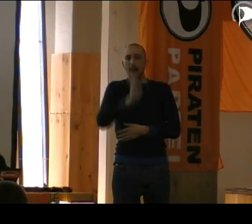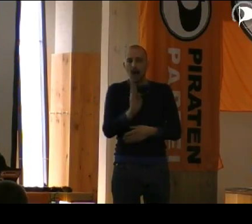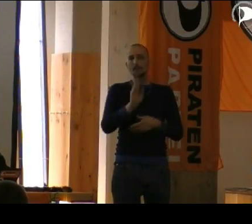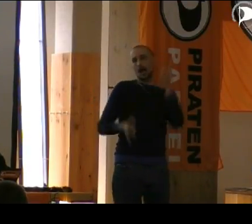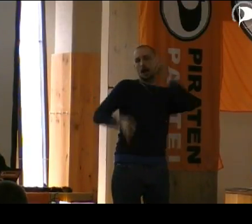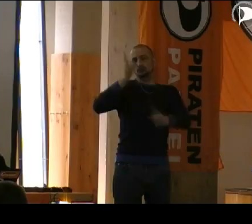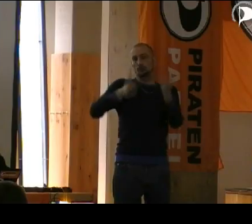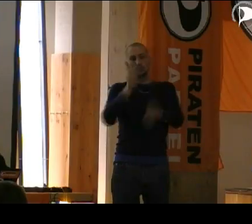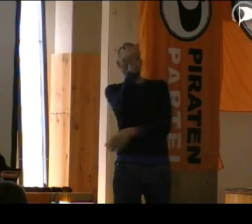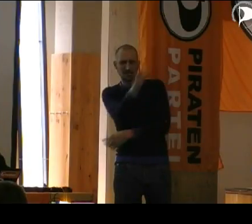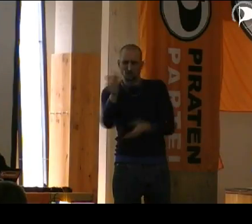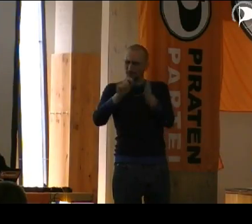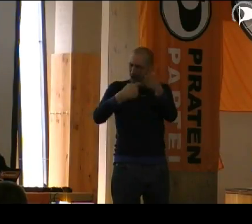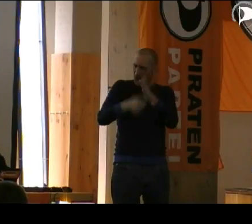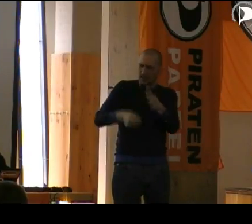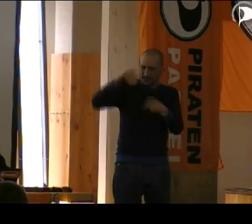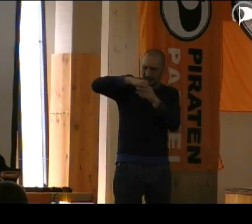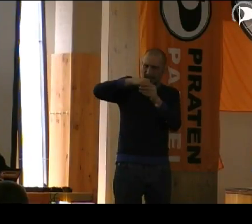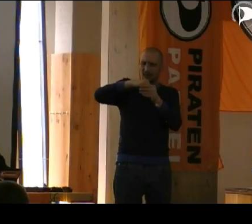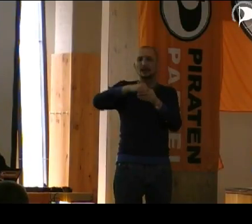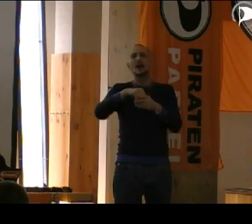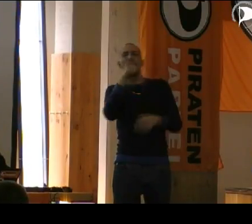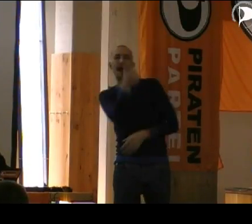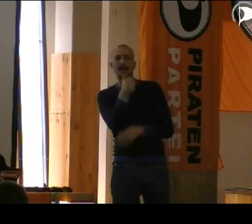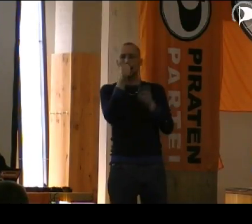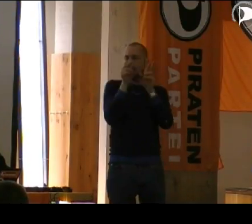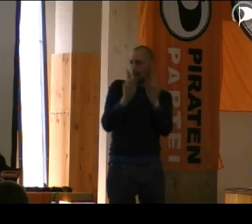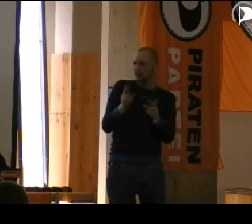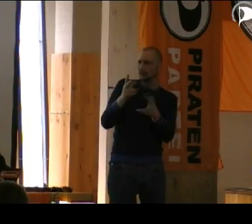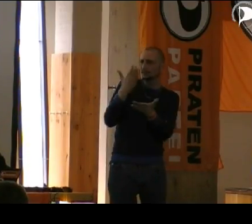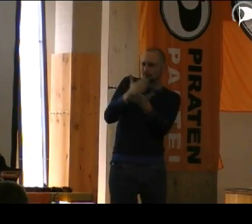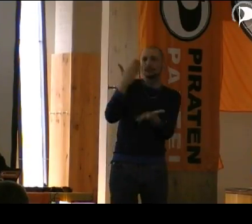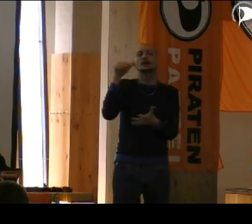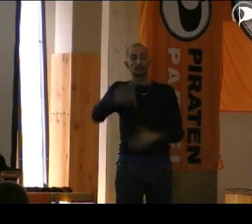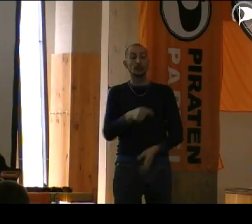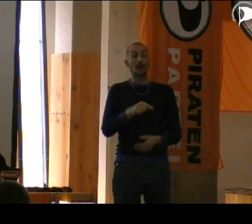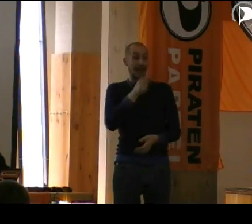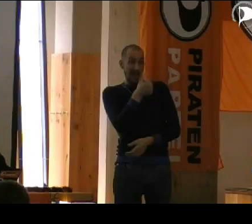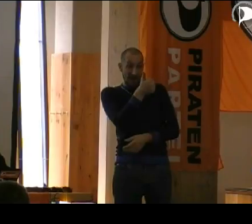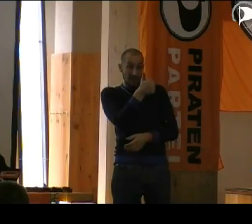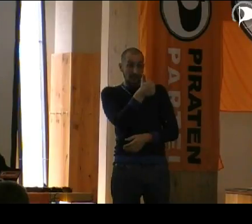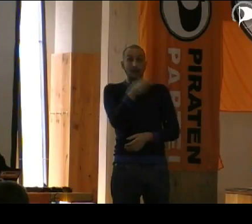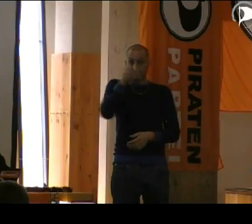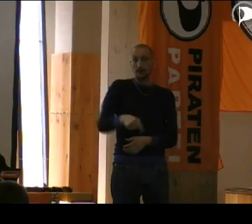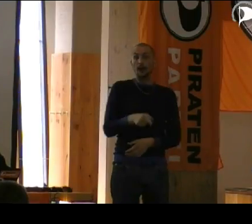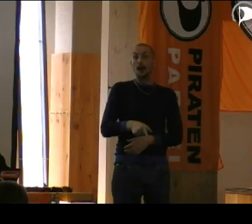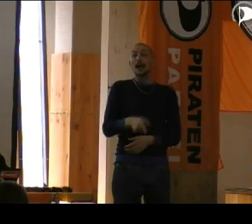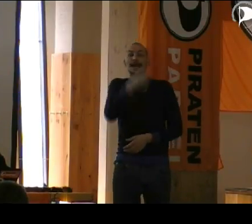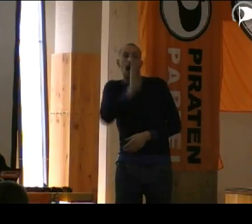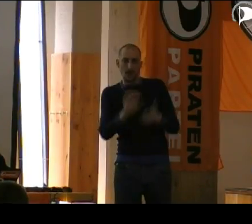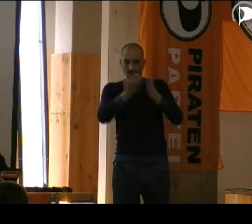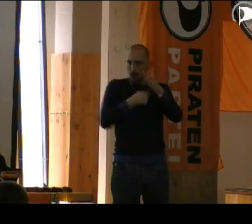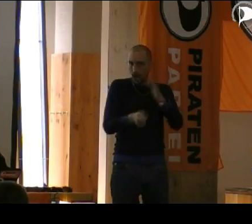personen war ein einer reicht wenn einer sagt ich bin es geheim nicht gehabt ich bin sofort und